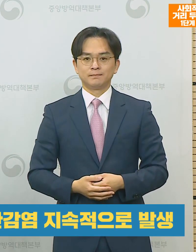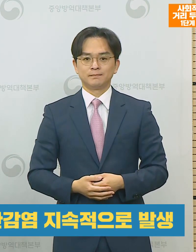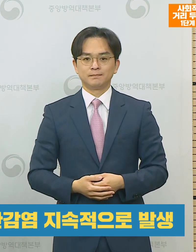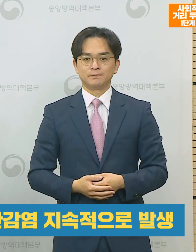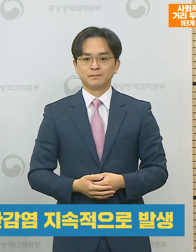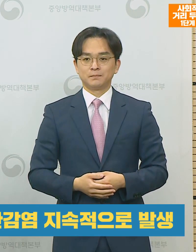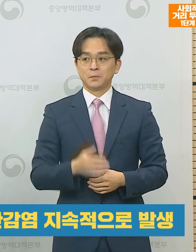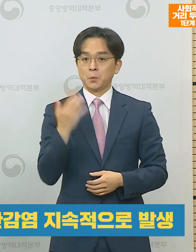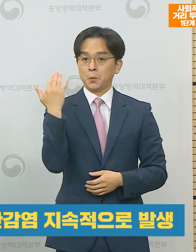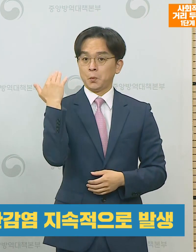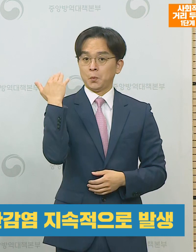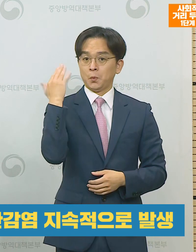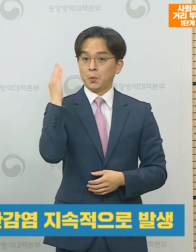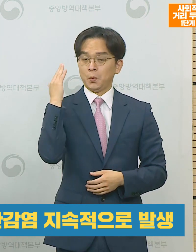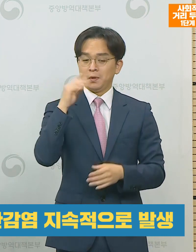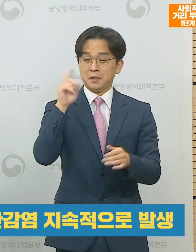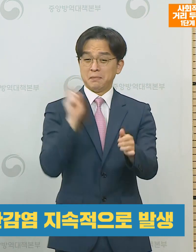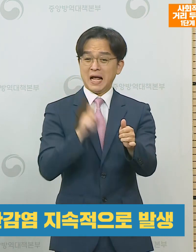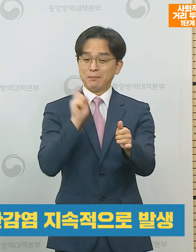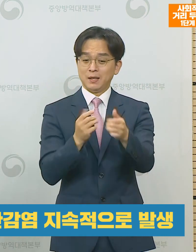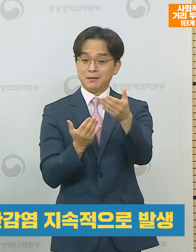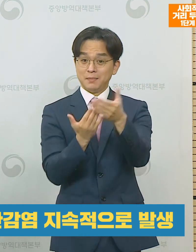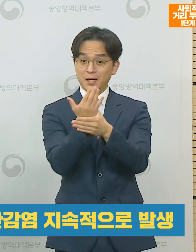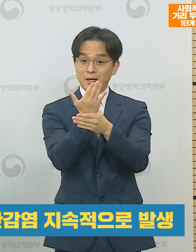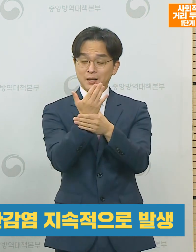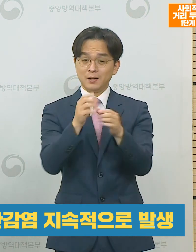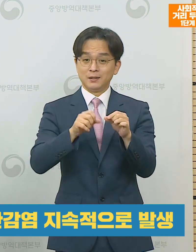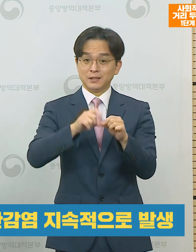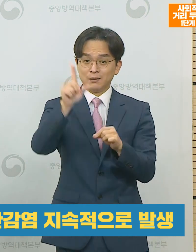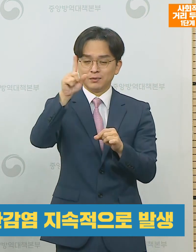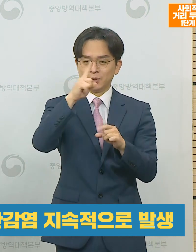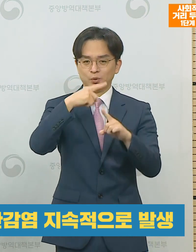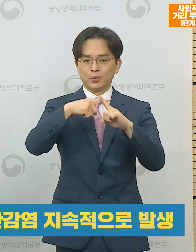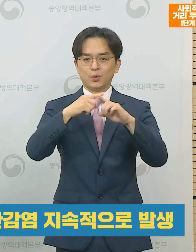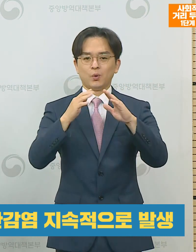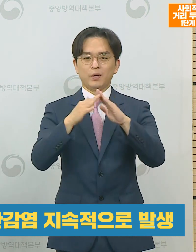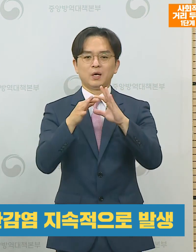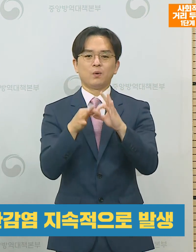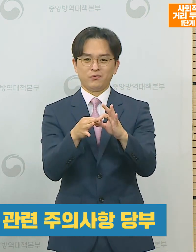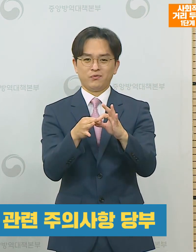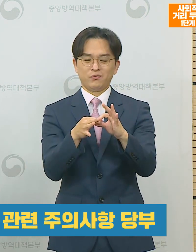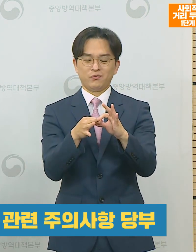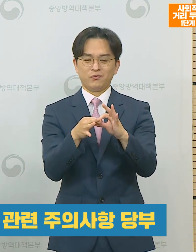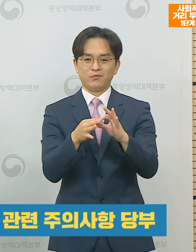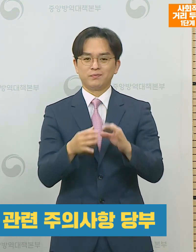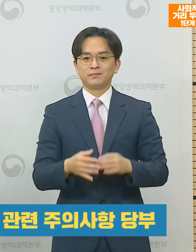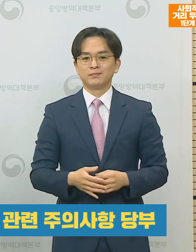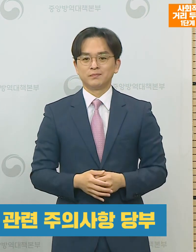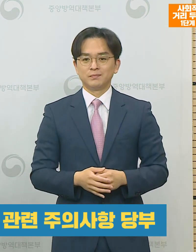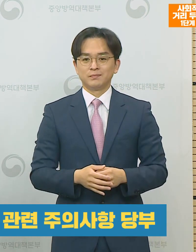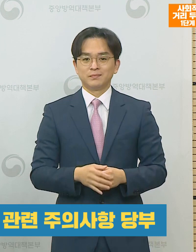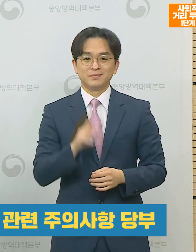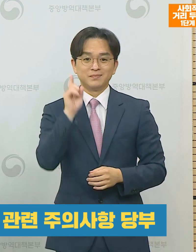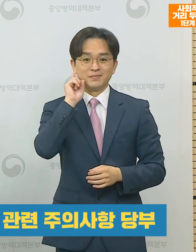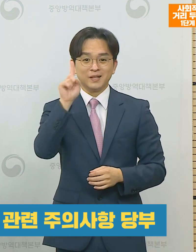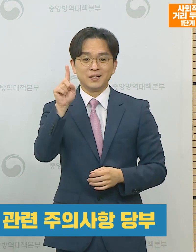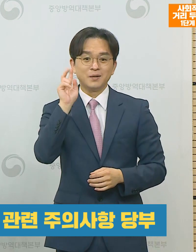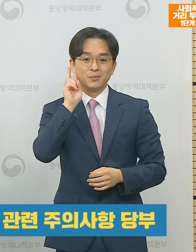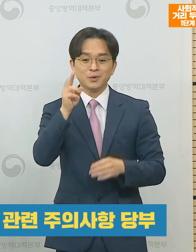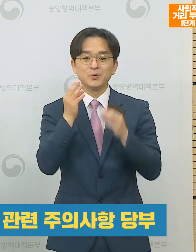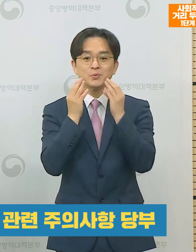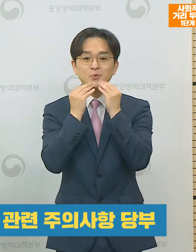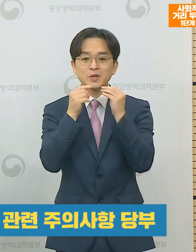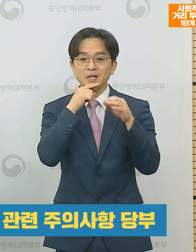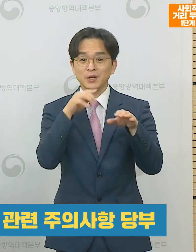중앙방역대책본부는 최근 종교행사 관련한 집단 감염이 지속적으로 발생하고 있어 주말을 맞아 종교행사에